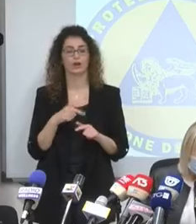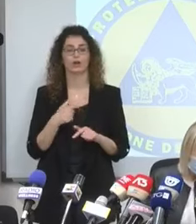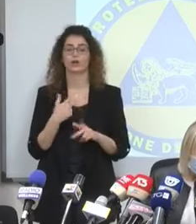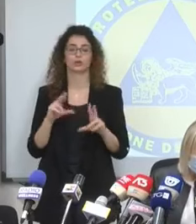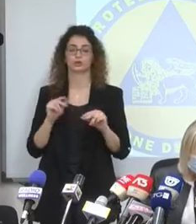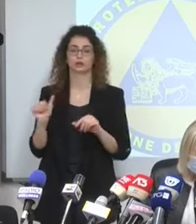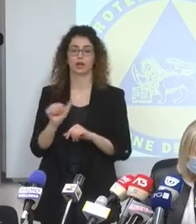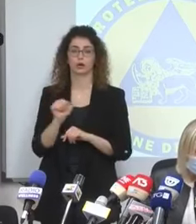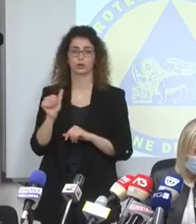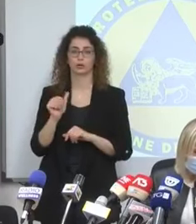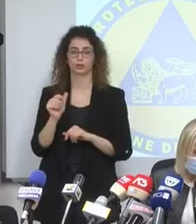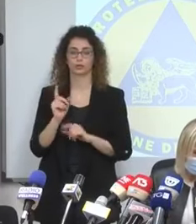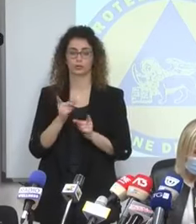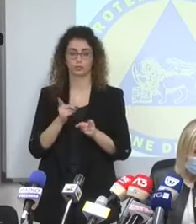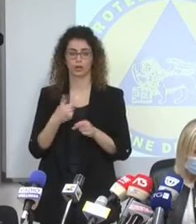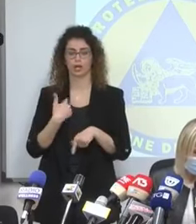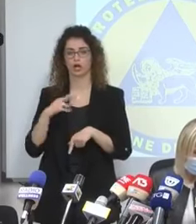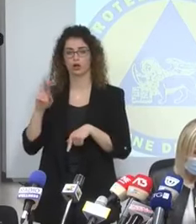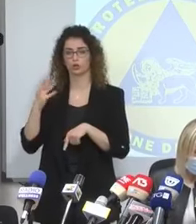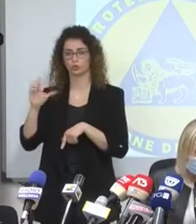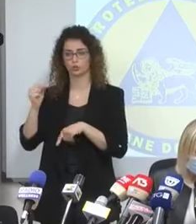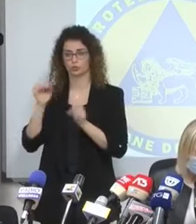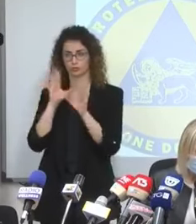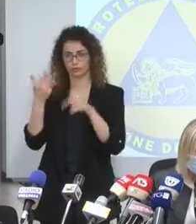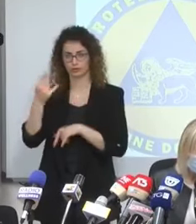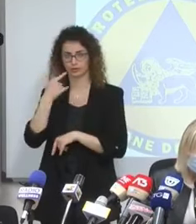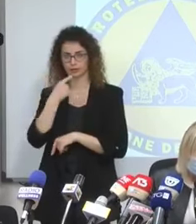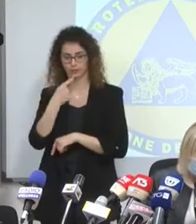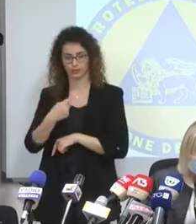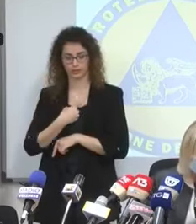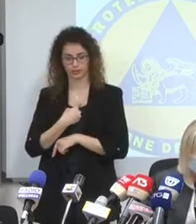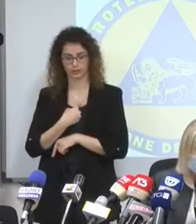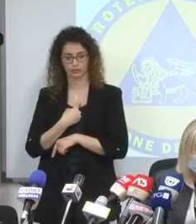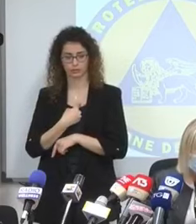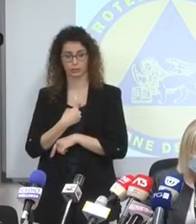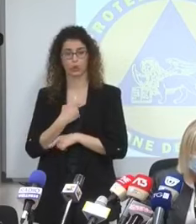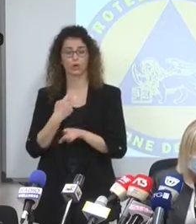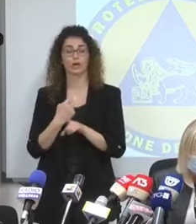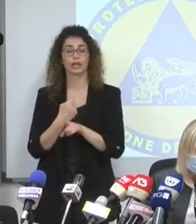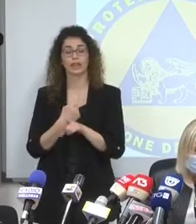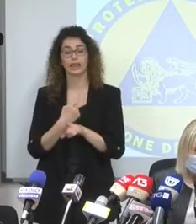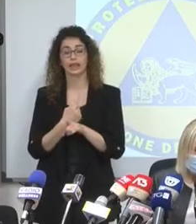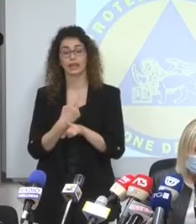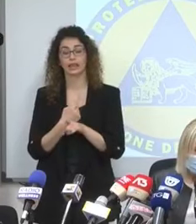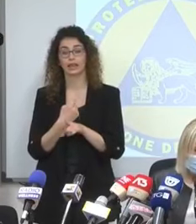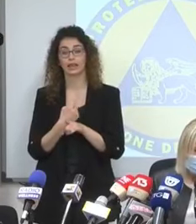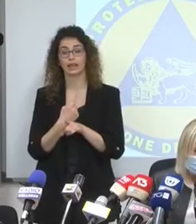l'unica novità che ho, che mi diceva la Russo questa mattina, che ci dovrebbe arrivare